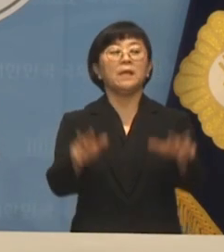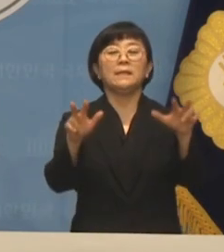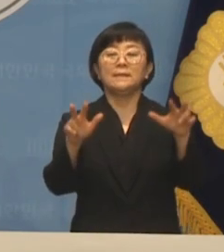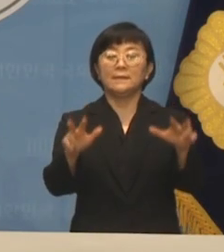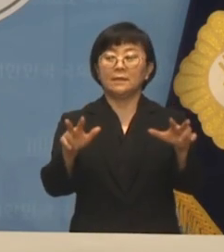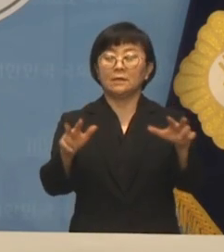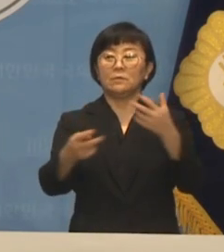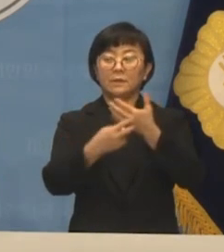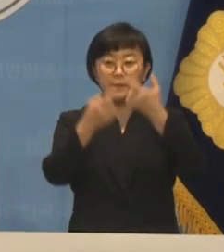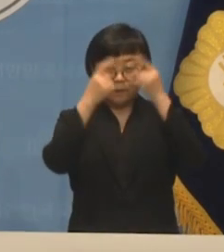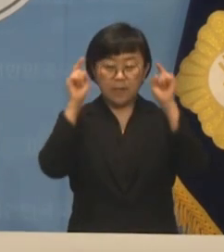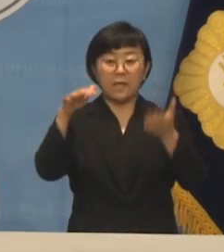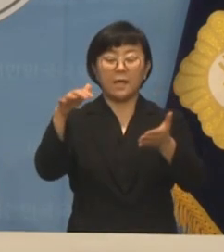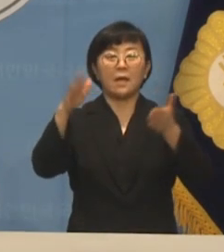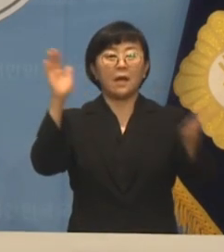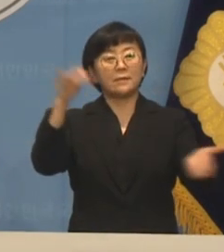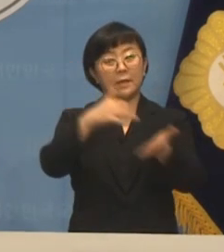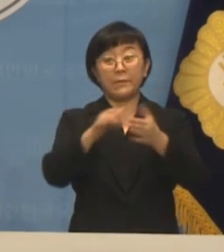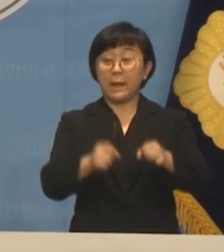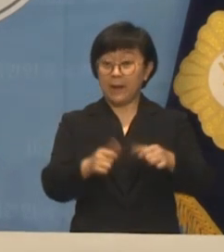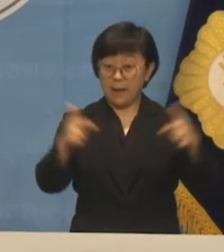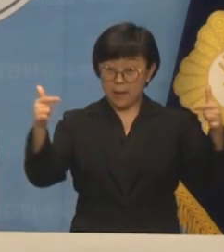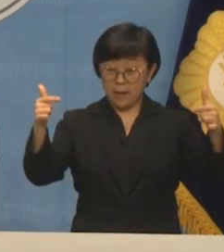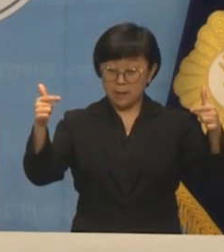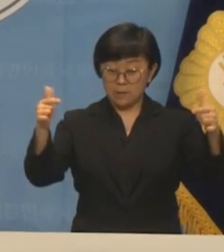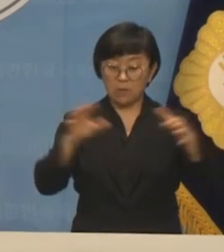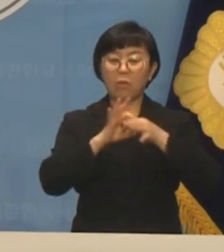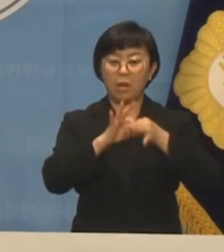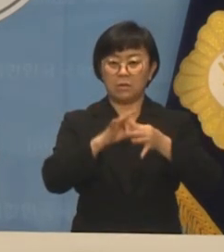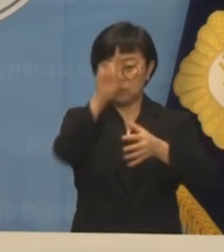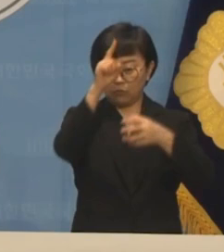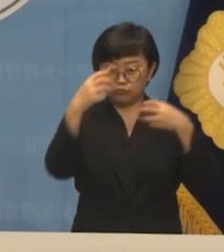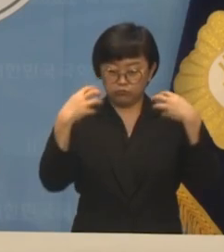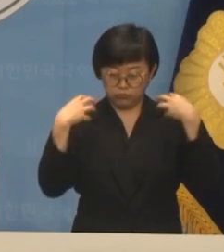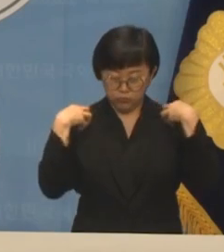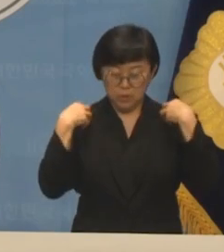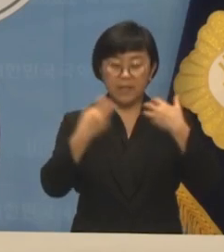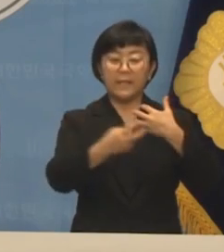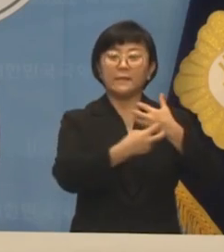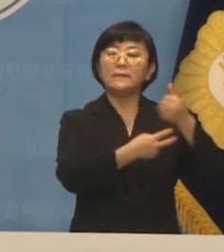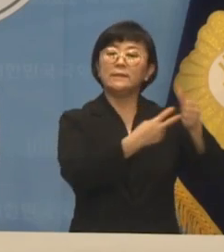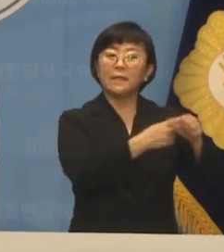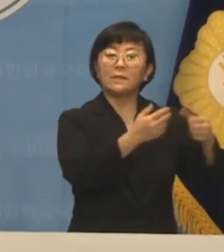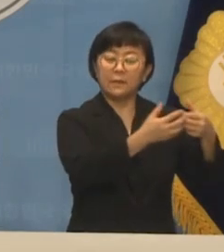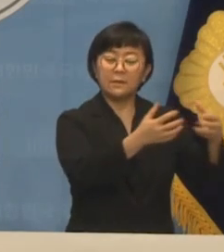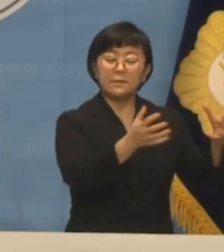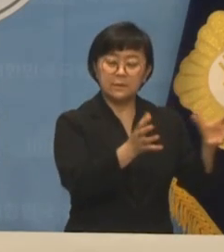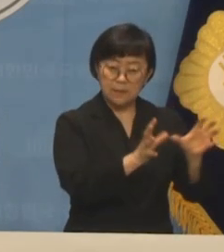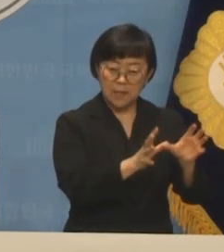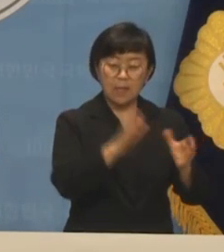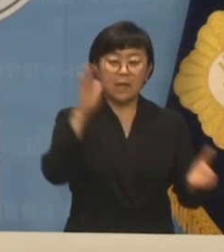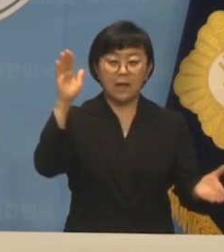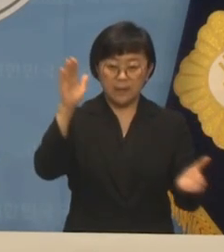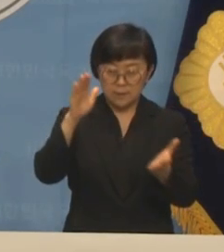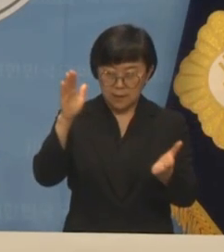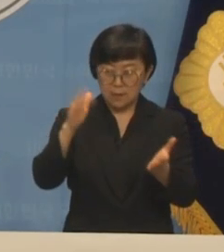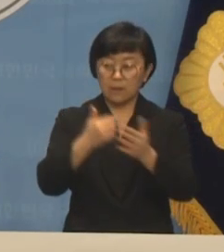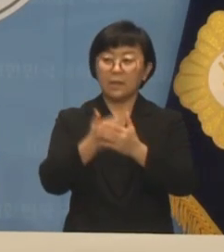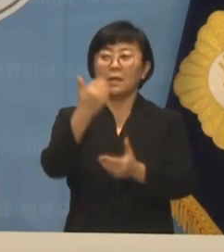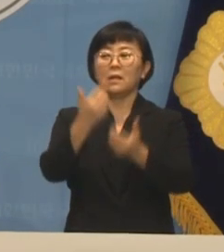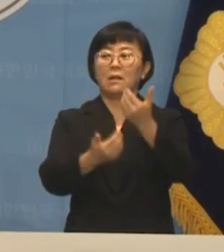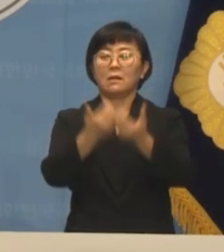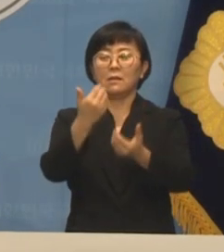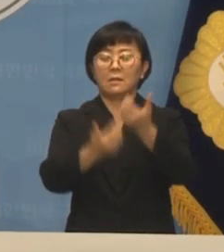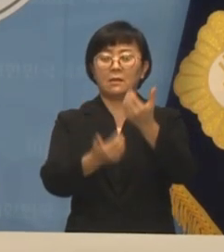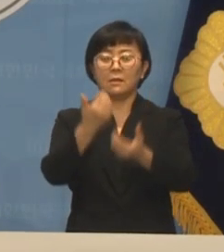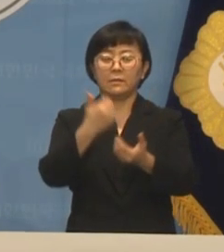지금 의대 정원 확대를 둘러싸고 정부와 의사단체, 의대생 간의